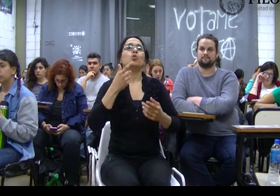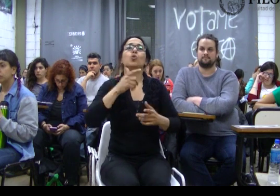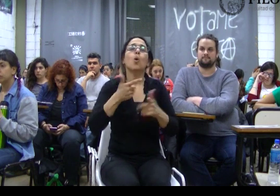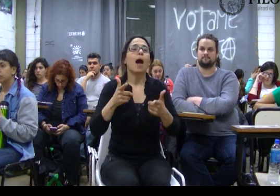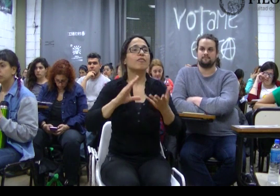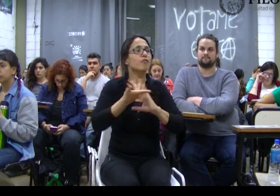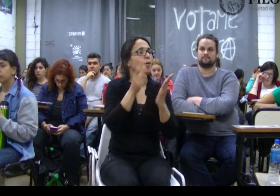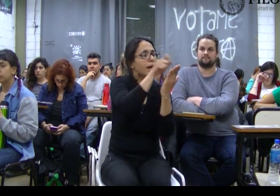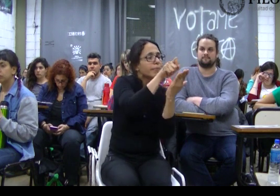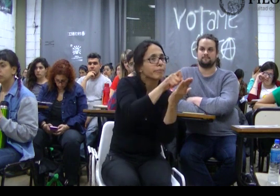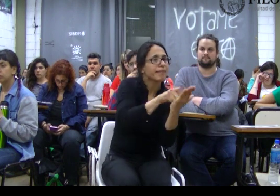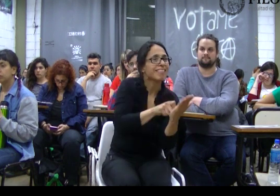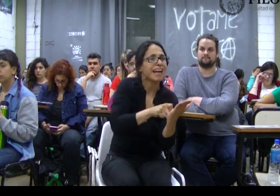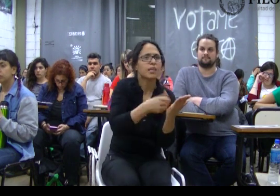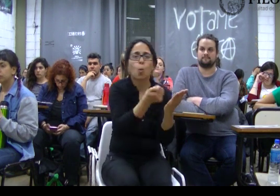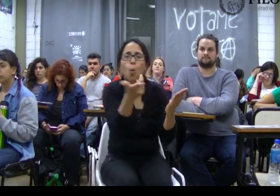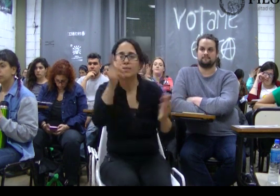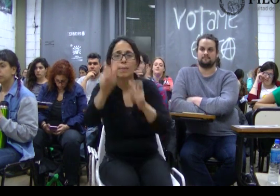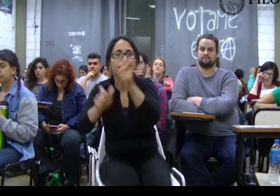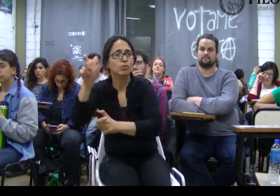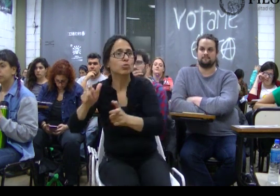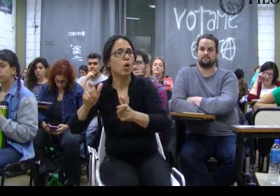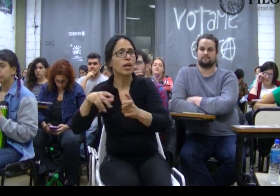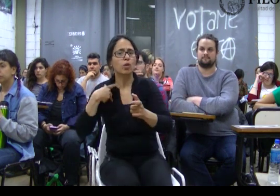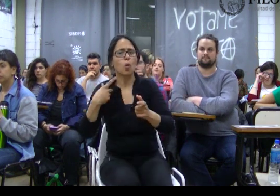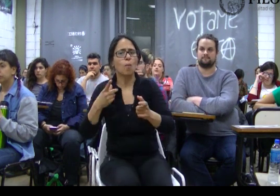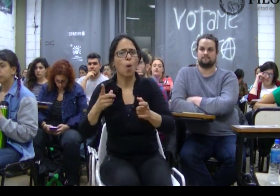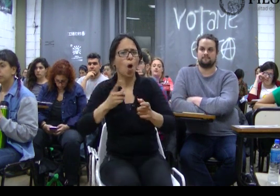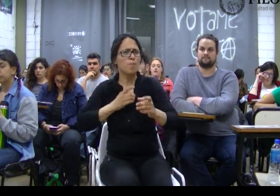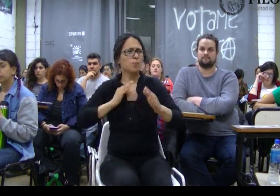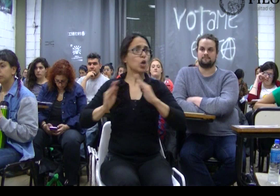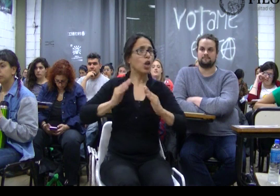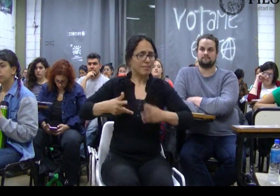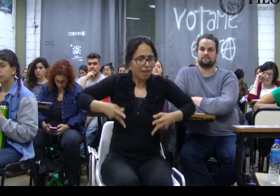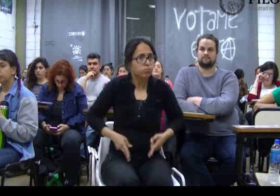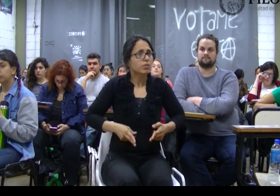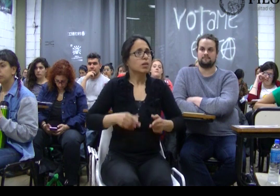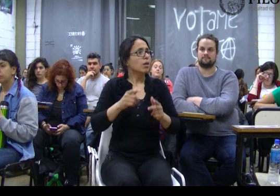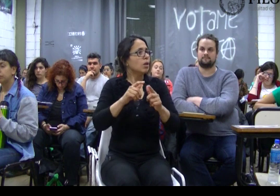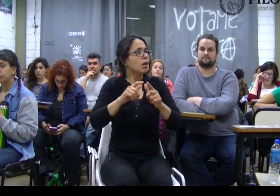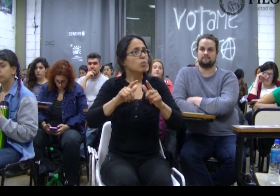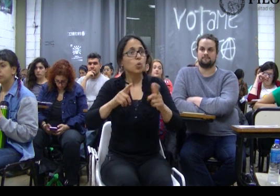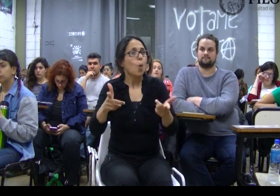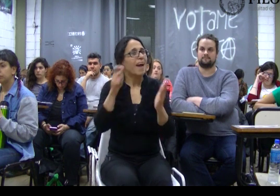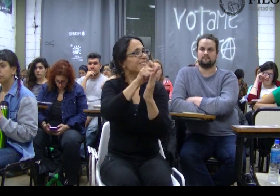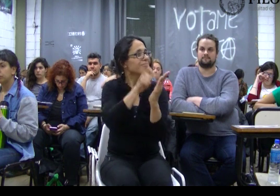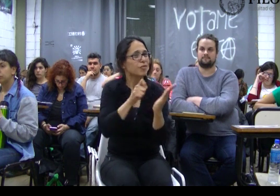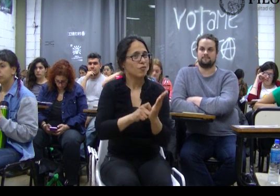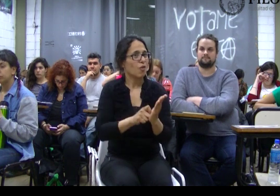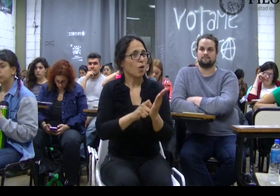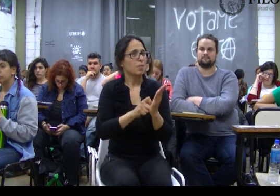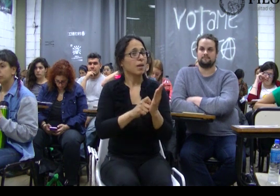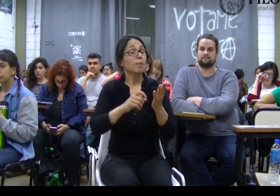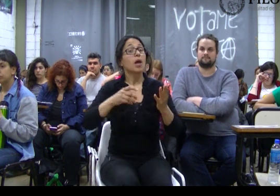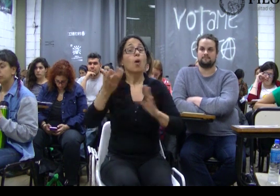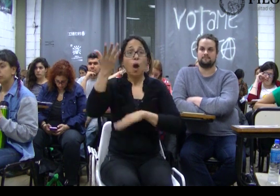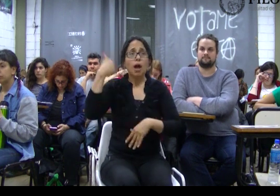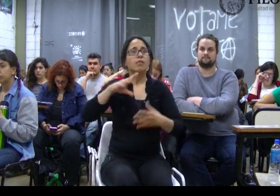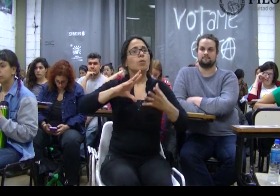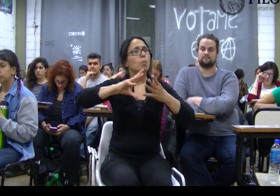y forma parte de un modelo anterior, con lo cual se trabajaba y